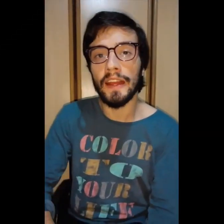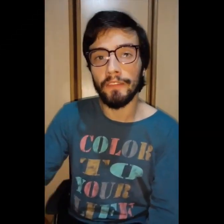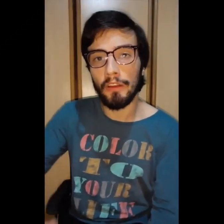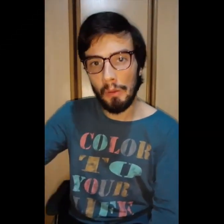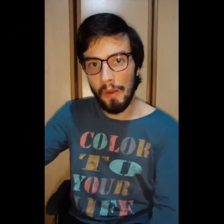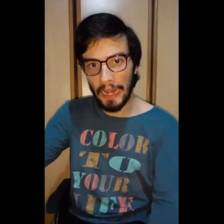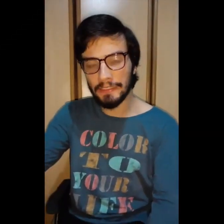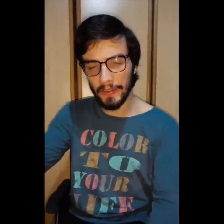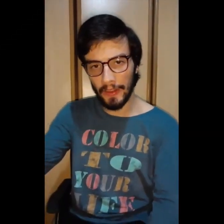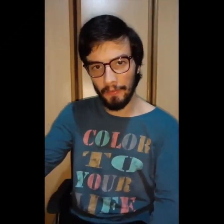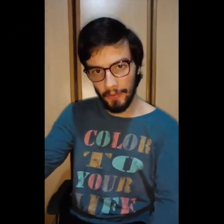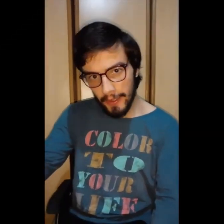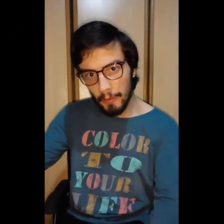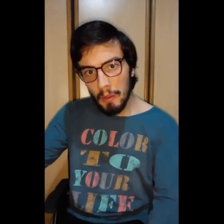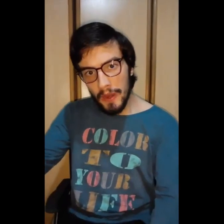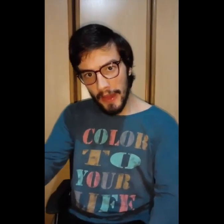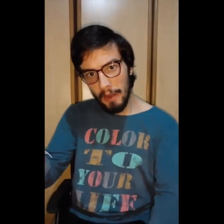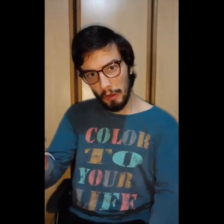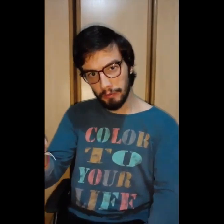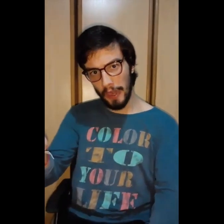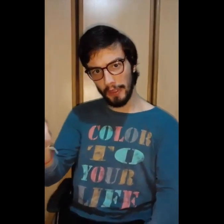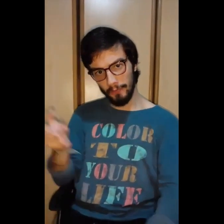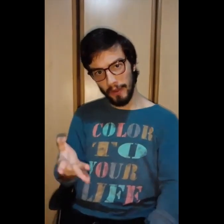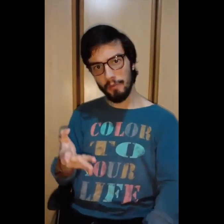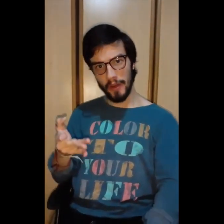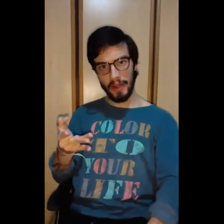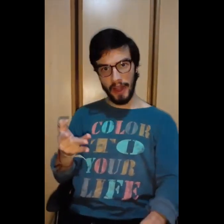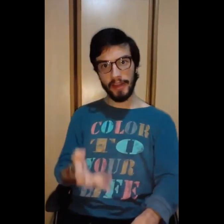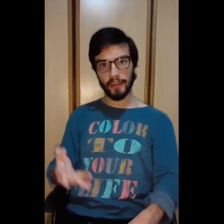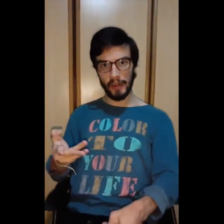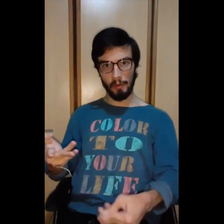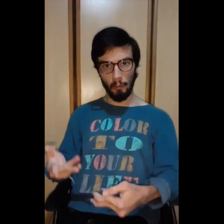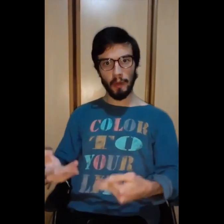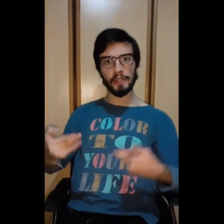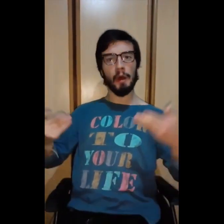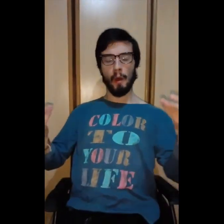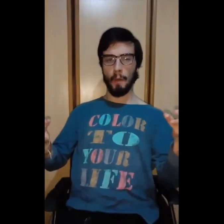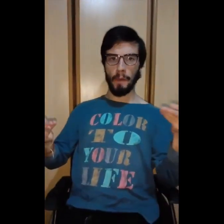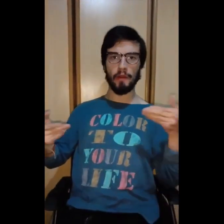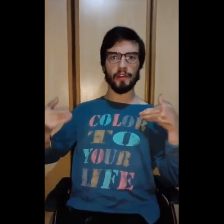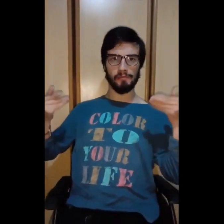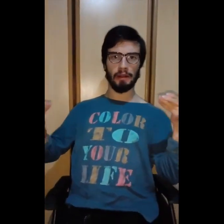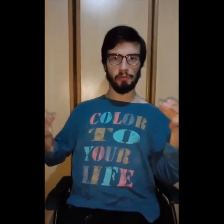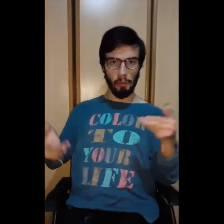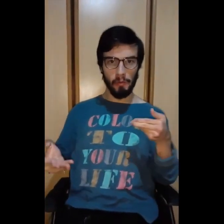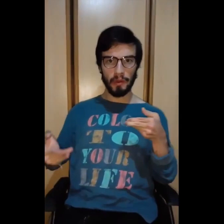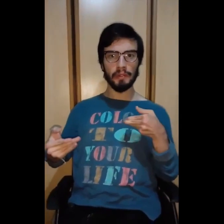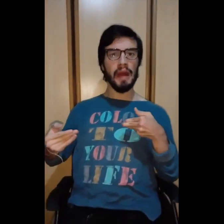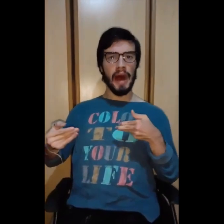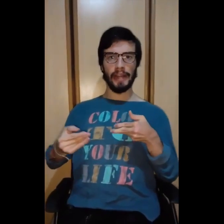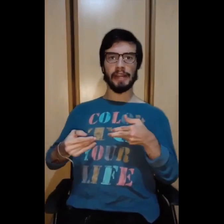de conversa, aonde estão os artistas com deficiência? Com o ator Pedro Fernandes. Ocupando